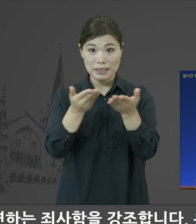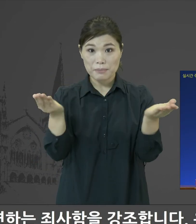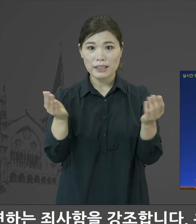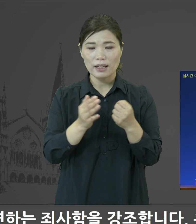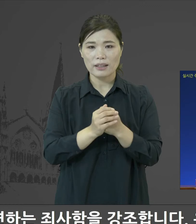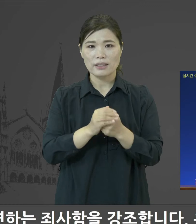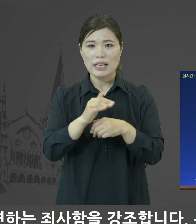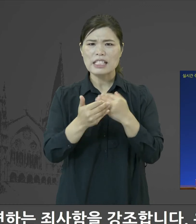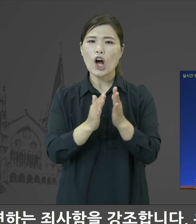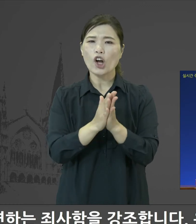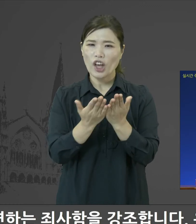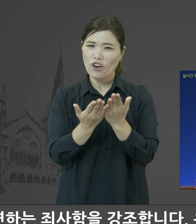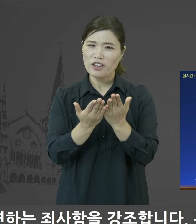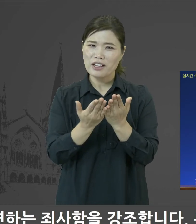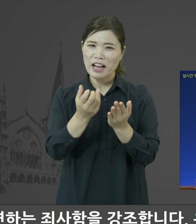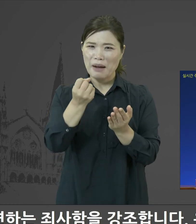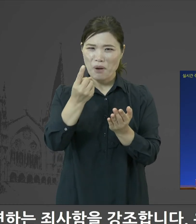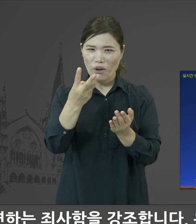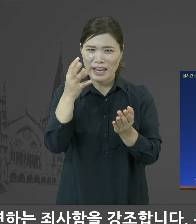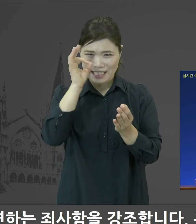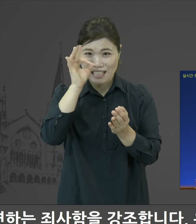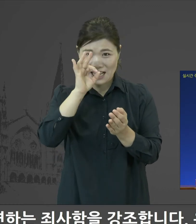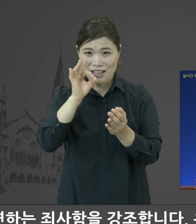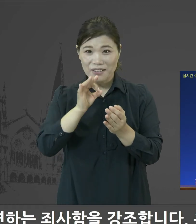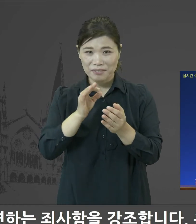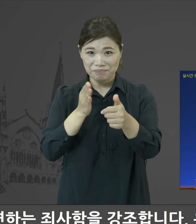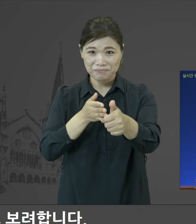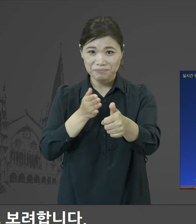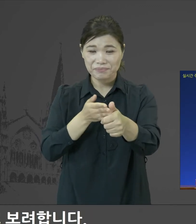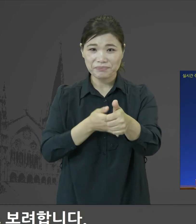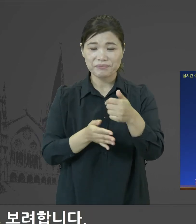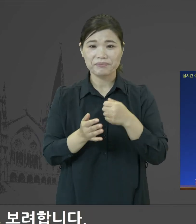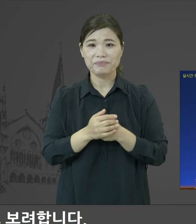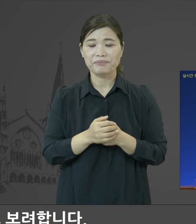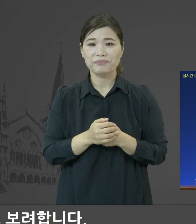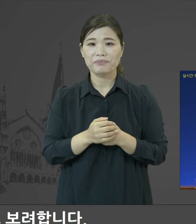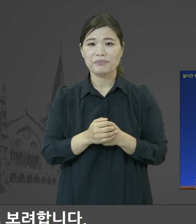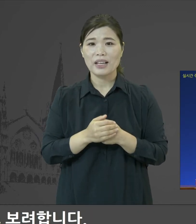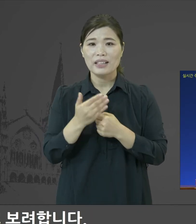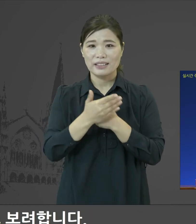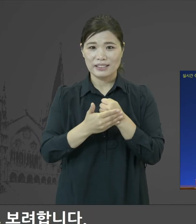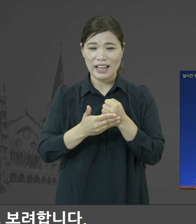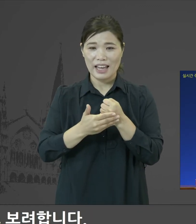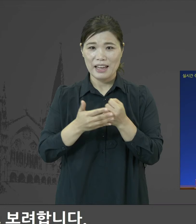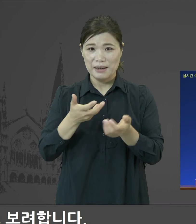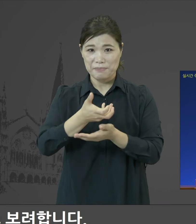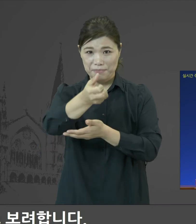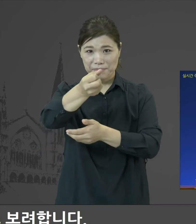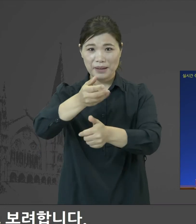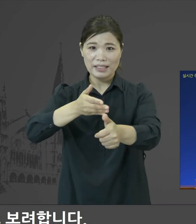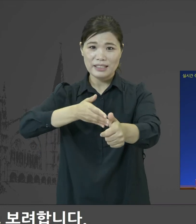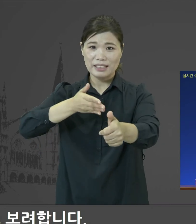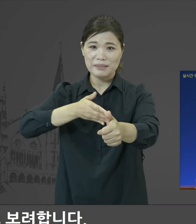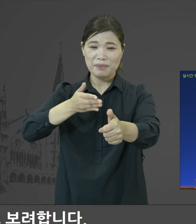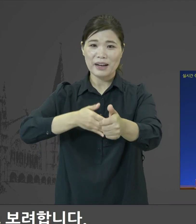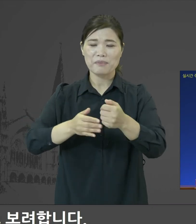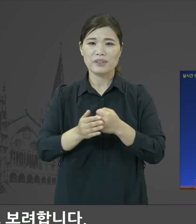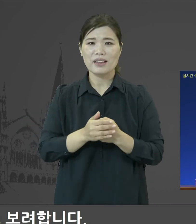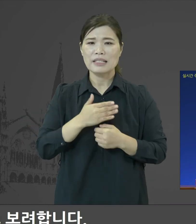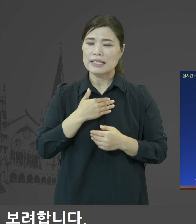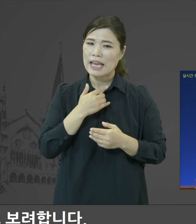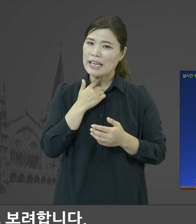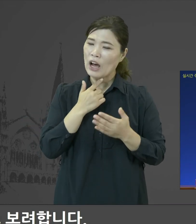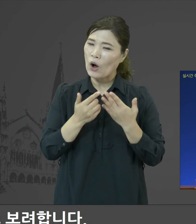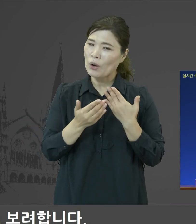성경 구절 몇 개를 볼 테인데, 이 성경 구절을 보면서 은혜 받으실 수 있기를 주 안에서 소망합니다. 제